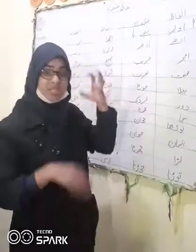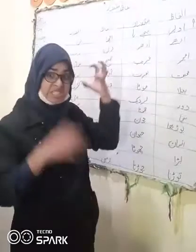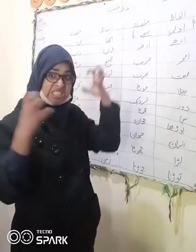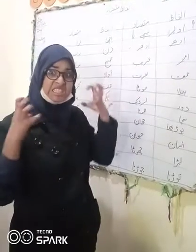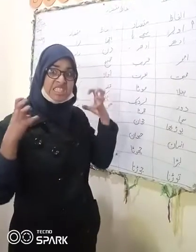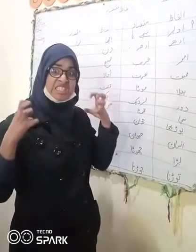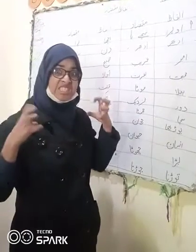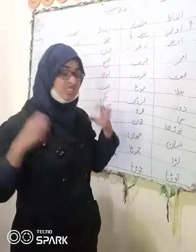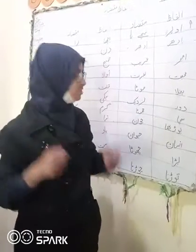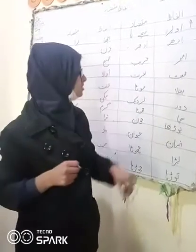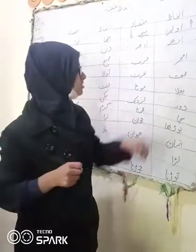नफ़रत,